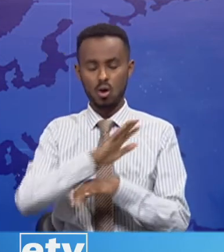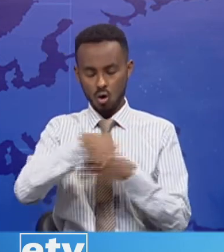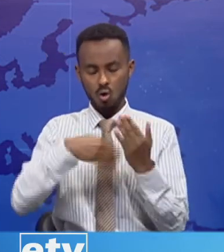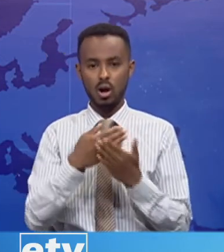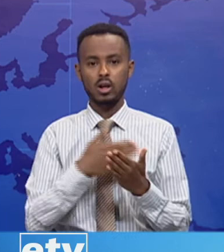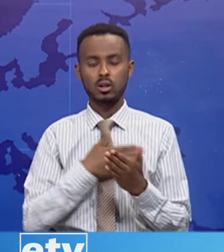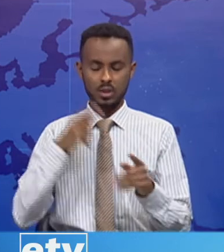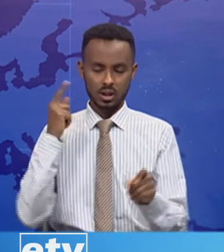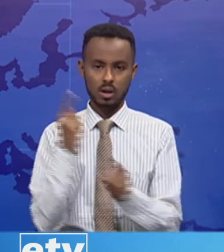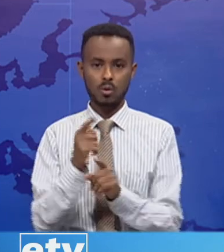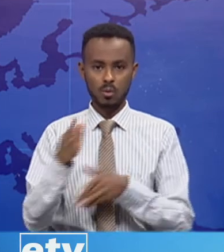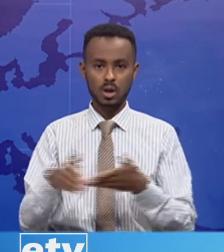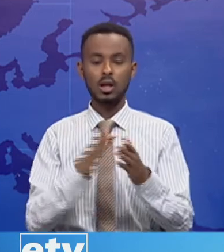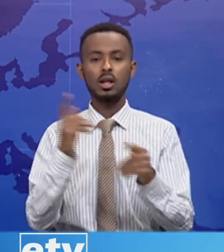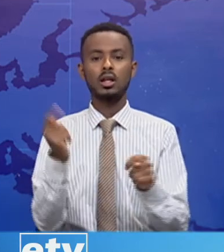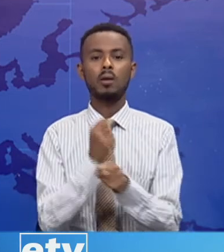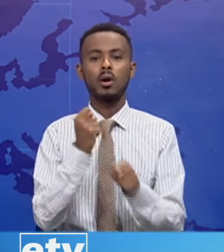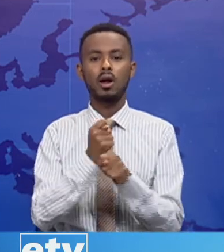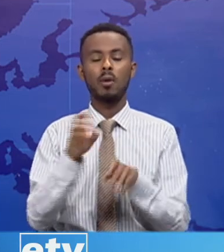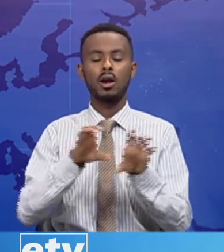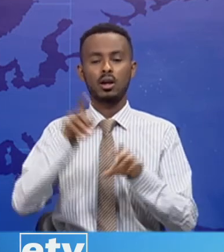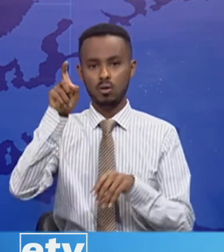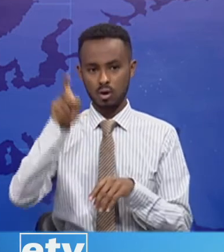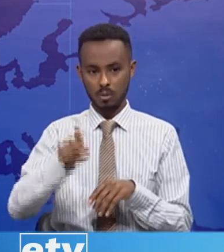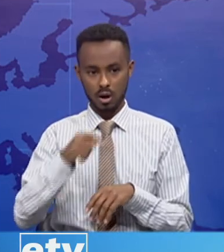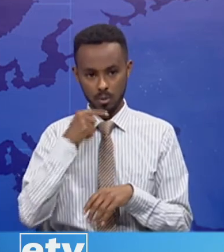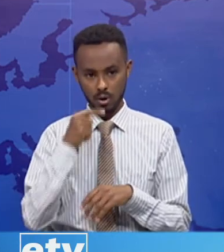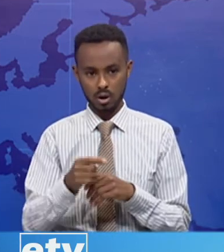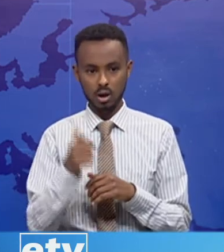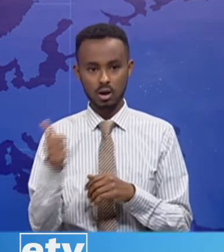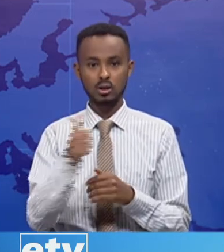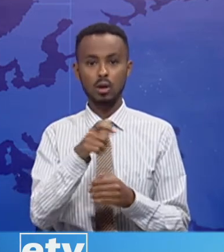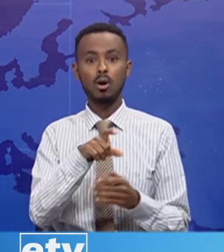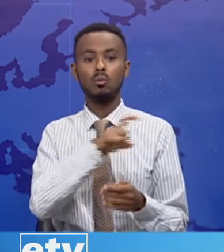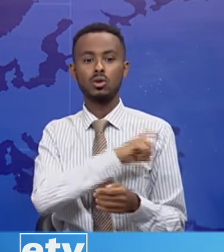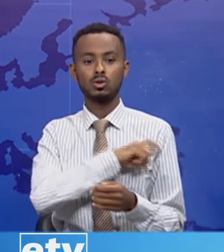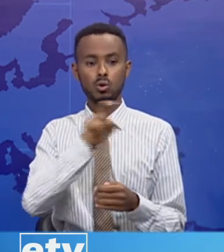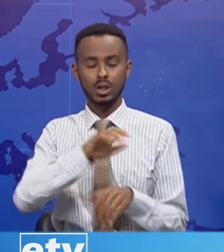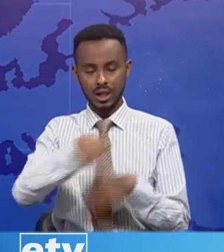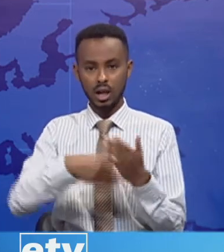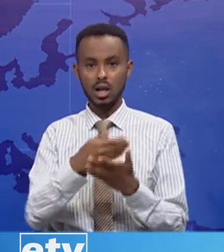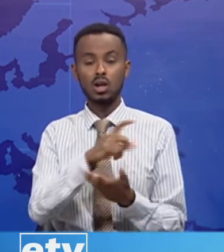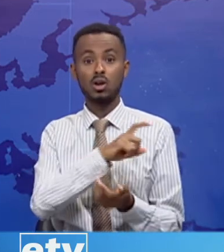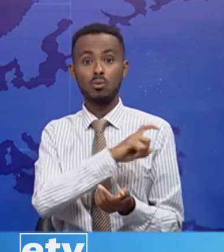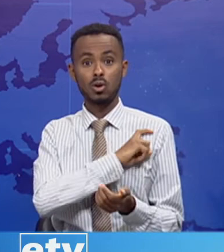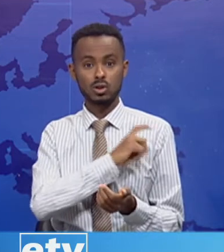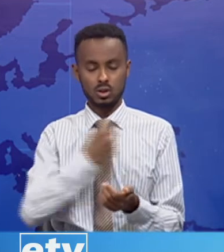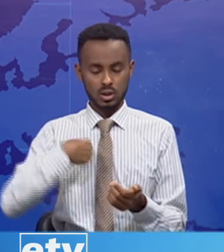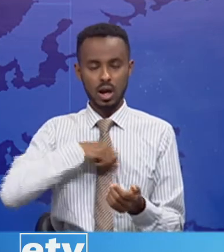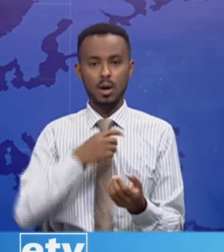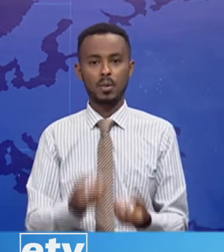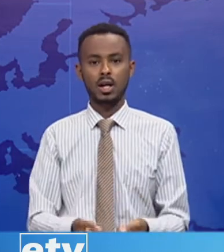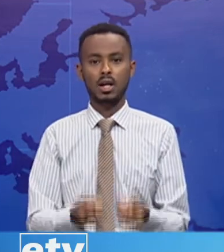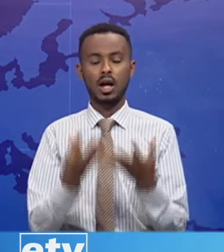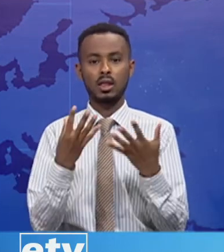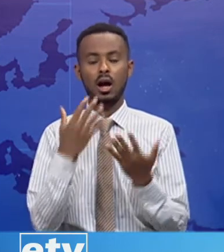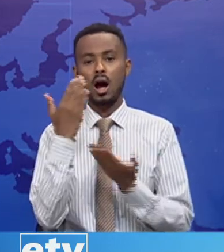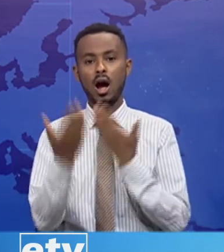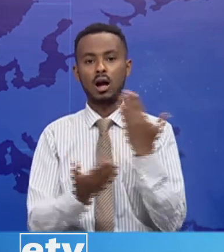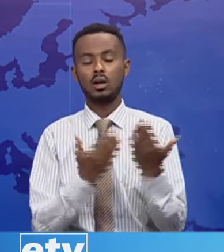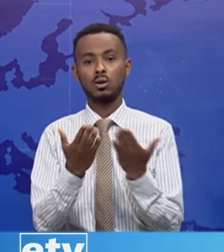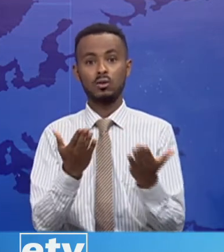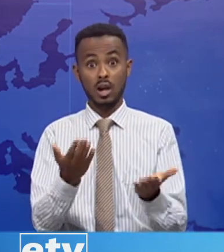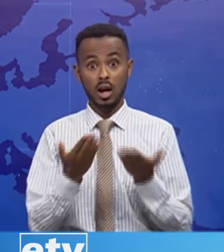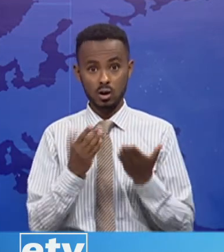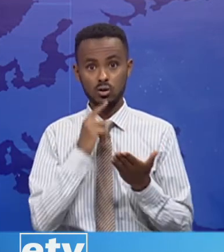ሁላችንም በተገቢው መንገድ ተግባራዊ ማድረግ ይኖርብናል ብለዋል። እንደ አዲስ አበባ ፖሊስ ኮሚሽን አጠቃላይ እንደ ፖሊስ እኛ በርካታ አገልግሎት